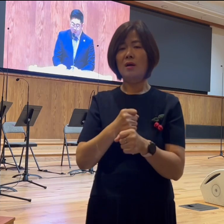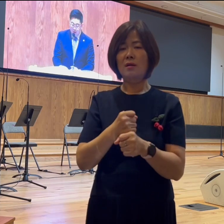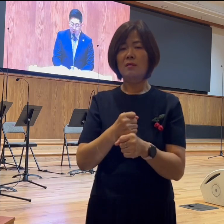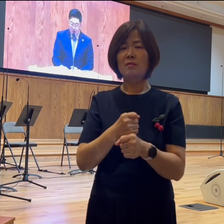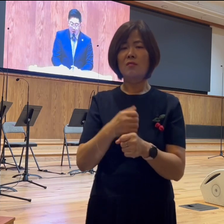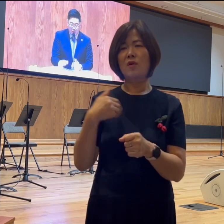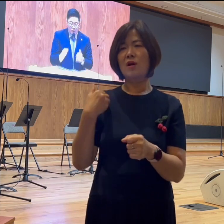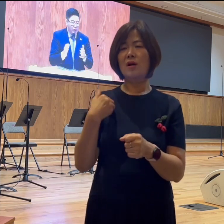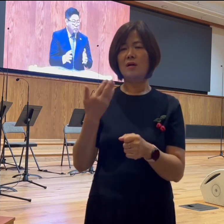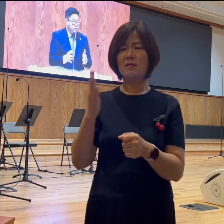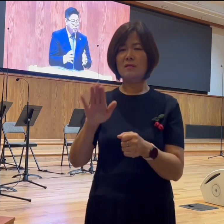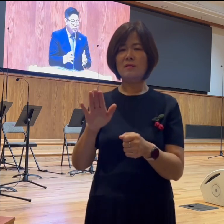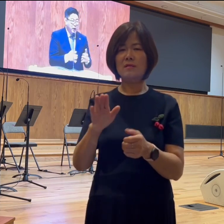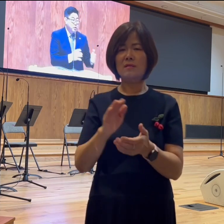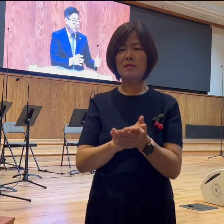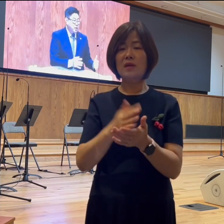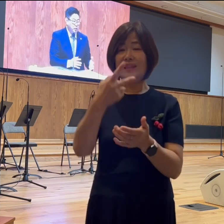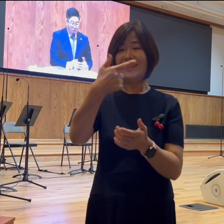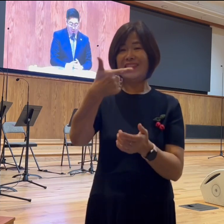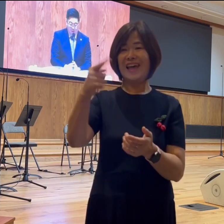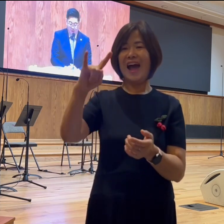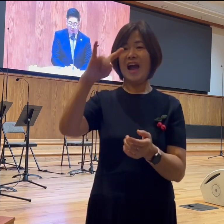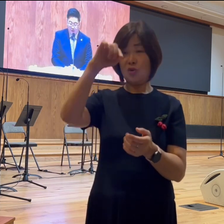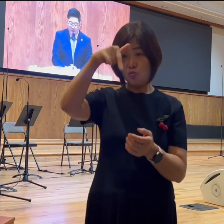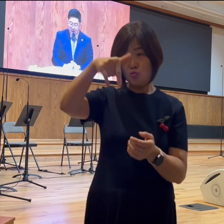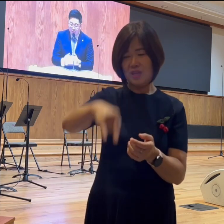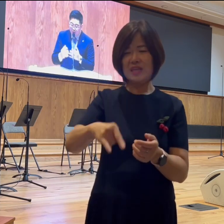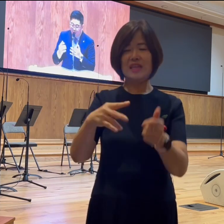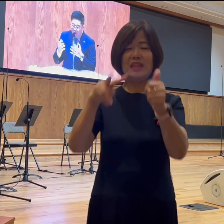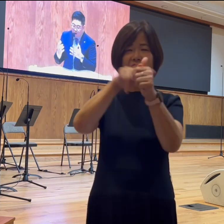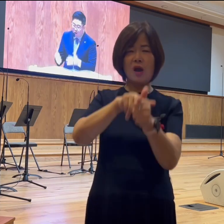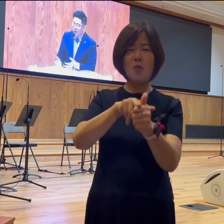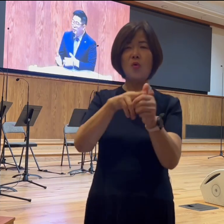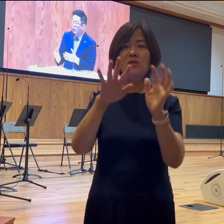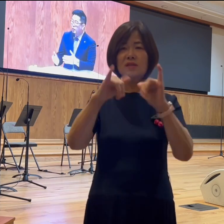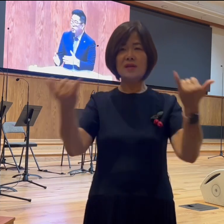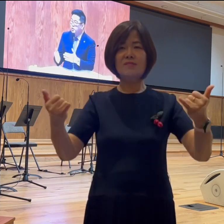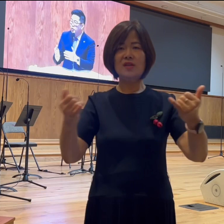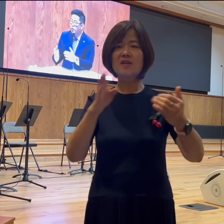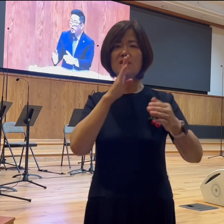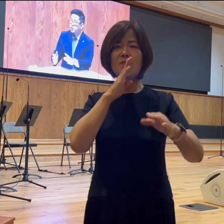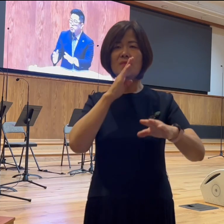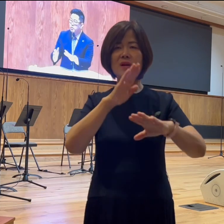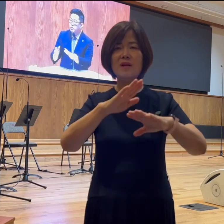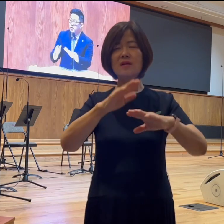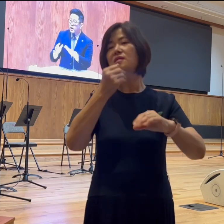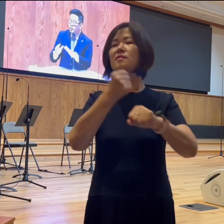모르지만, 그래도 나름 나귀를 타고 사람들이 거리에 펴놓은